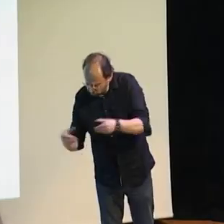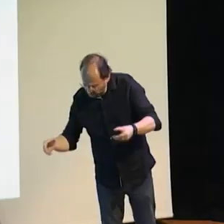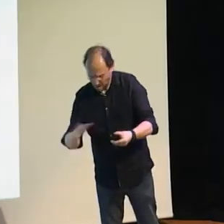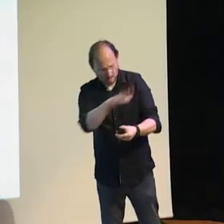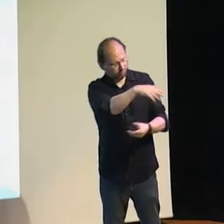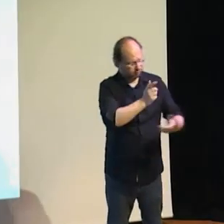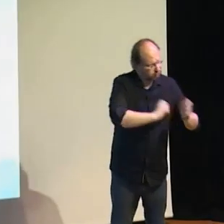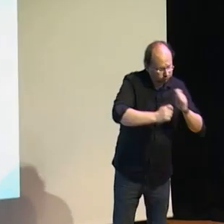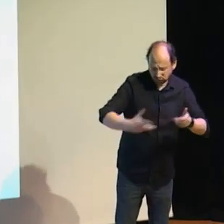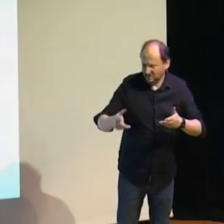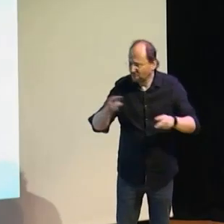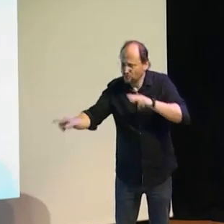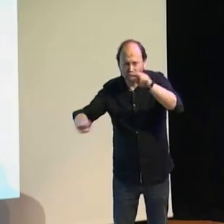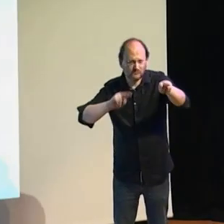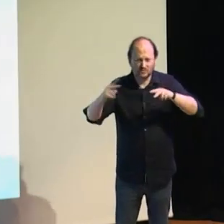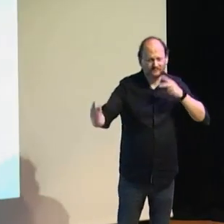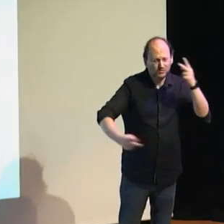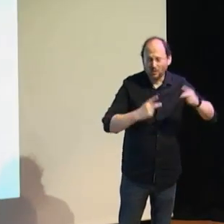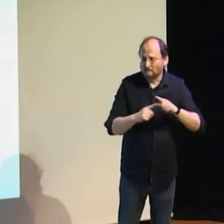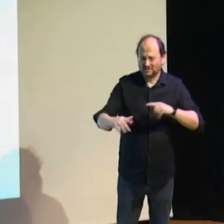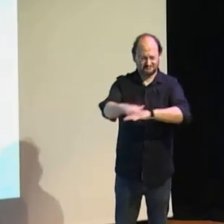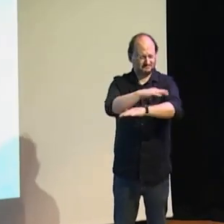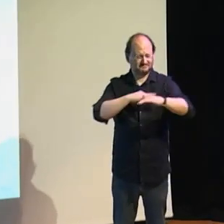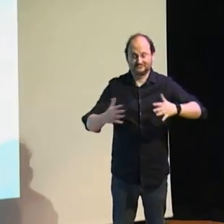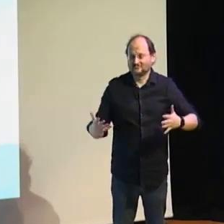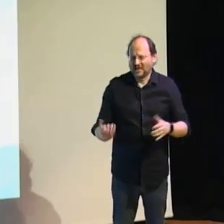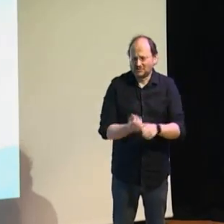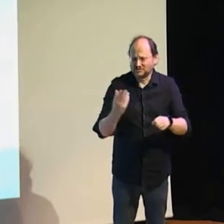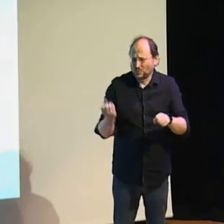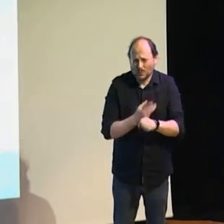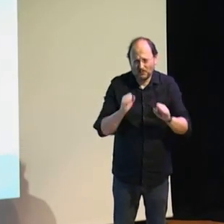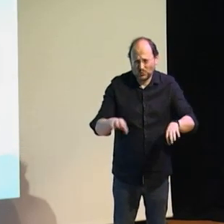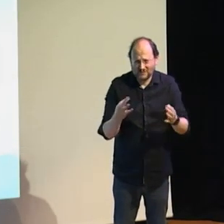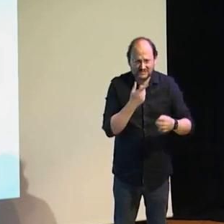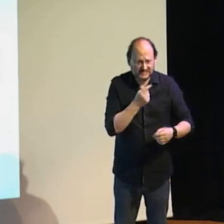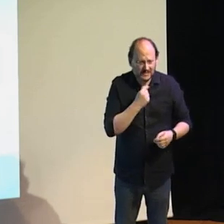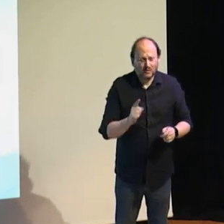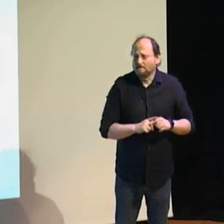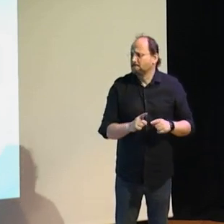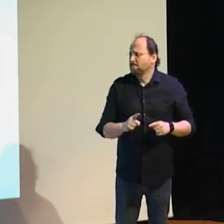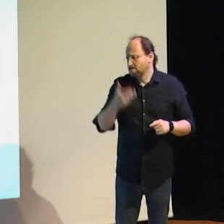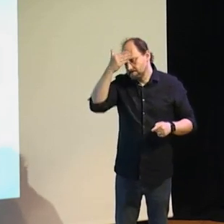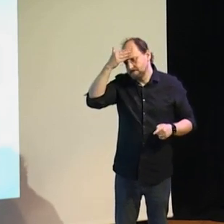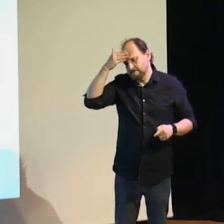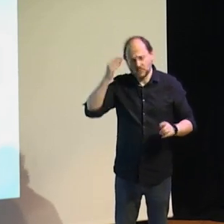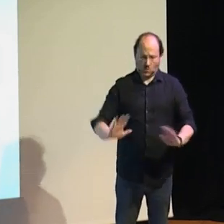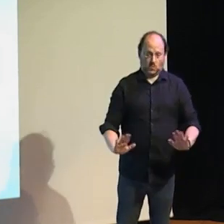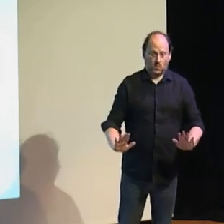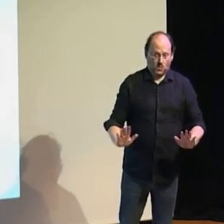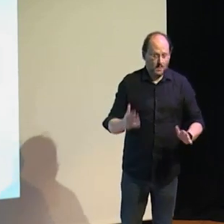les sourds pouvaient effectivement se transmettre plein d'informations sur ce qu'ils avaient vu, trouver de l'information très